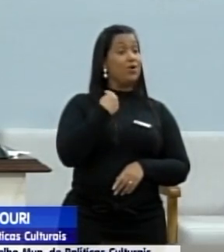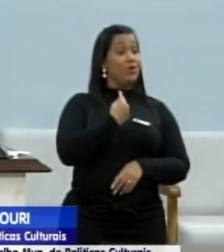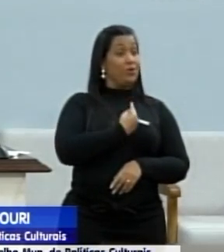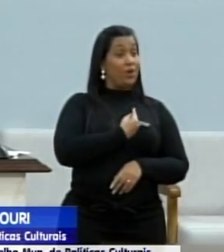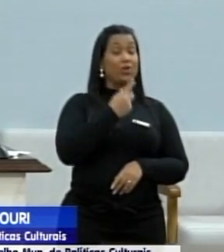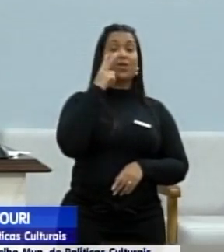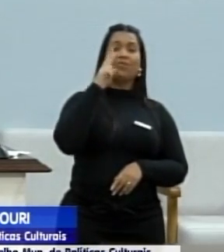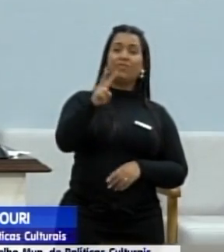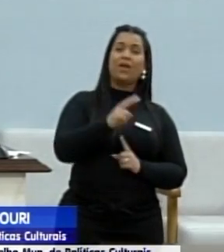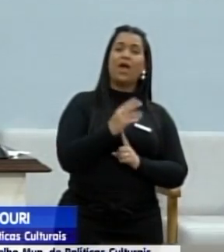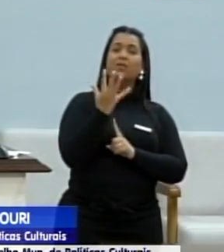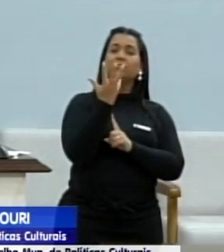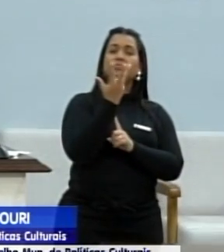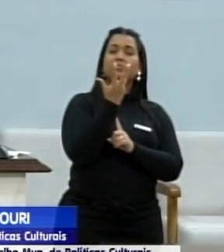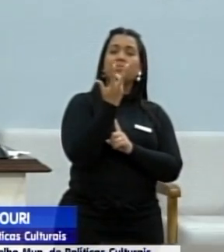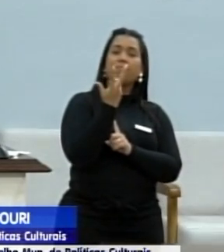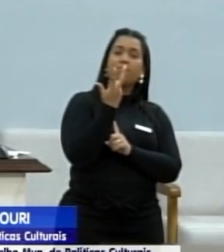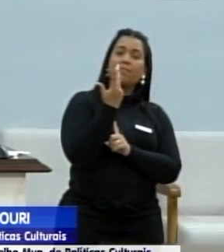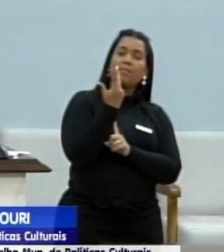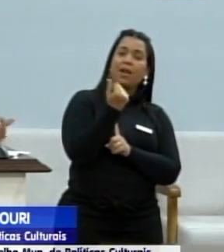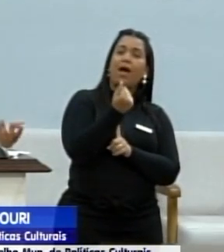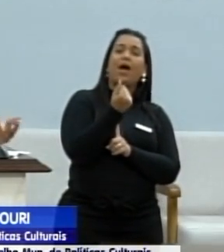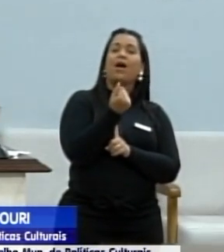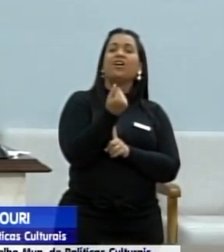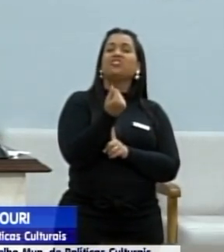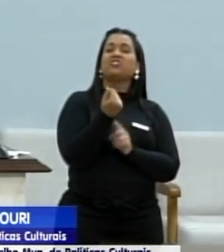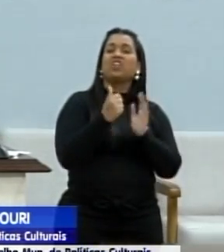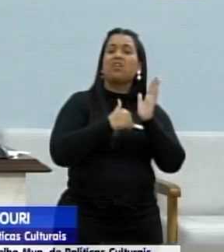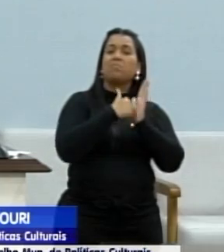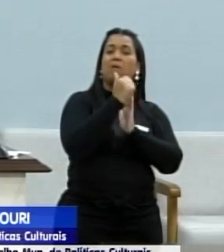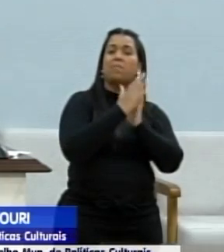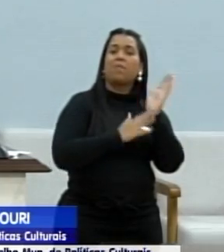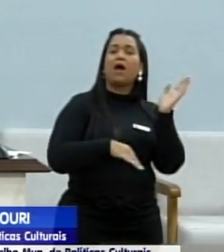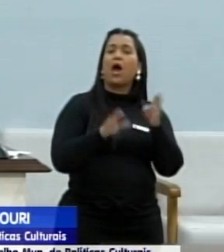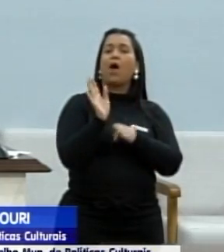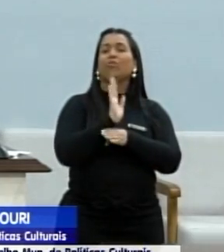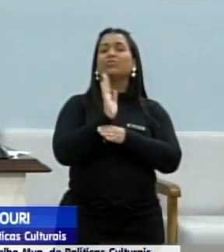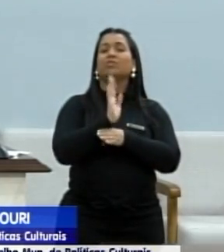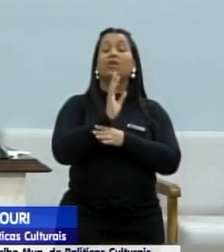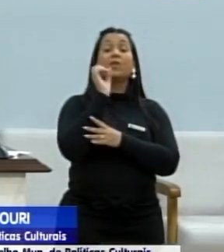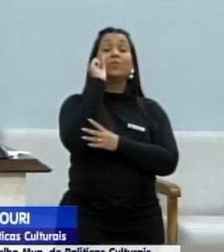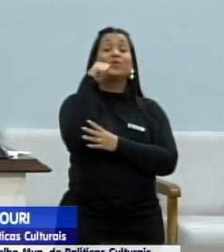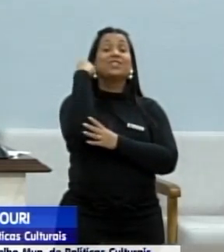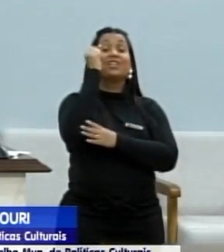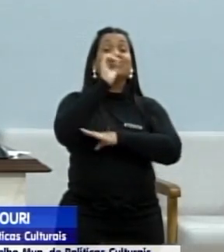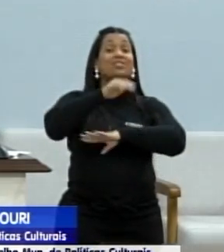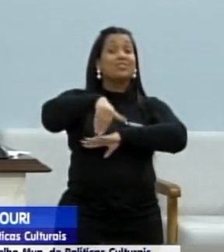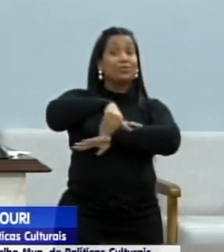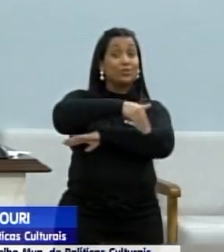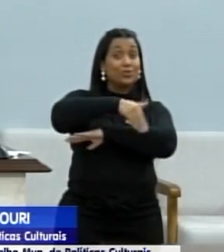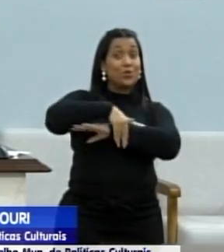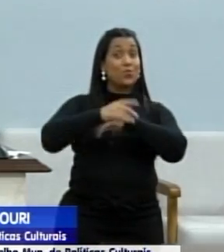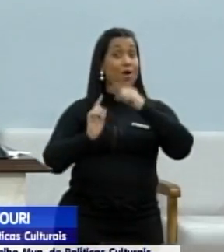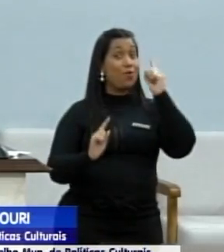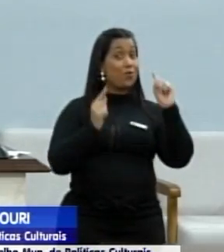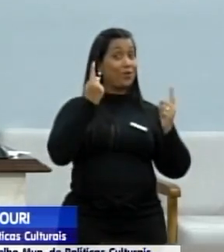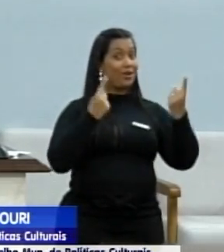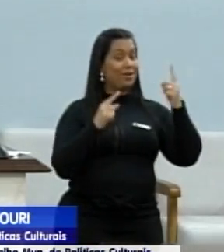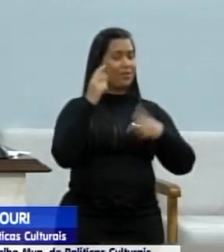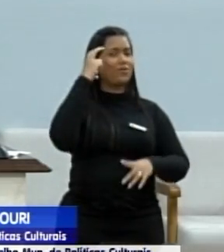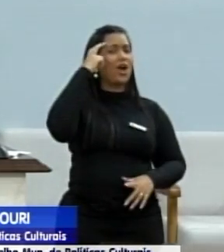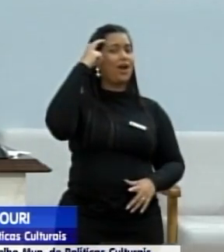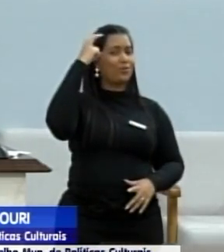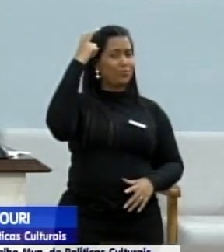artes plásticas, visuais, design, o artesanato, o audiovisual, o cinema, os artistas de rua, o carnaval, a